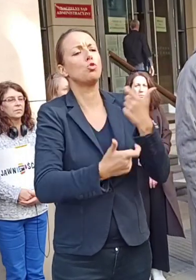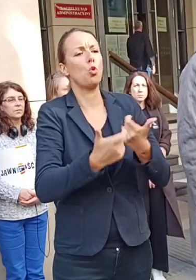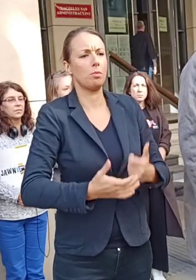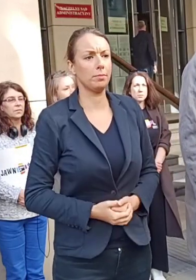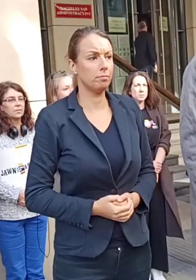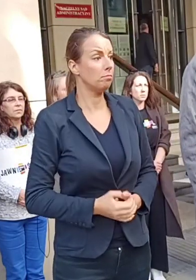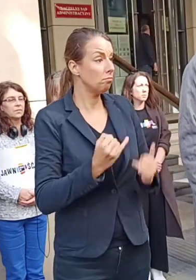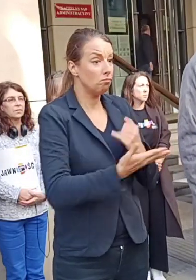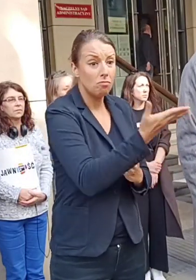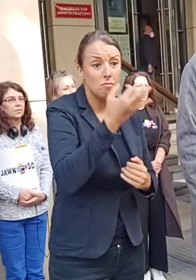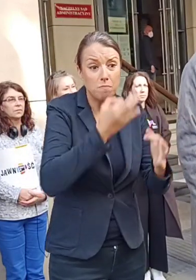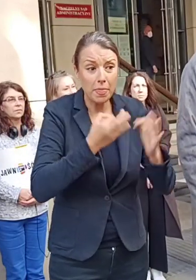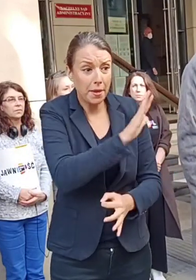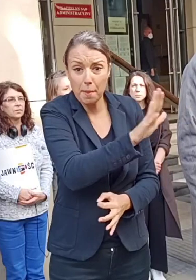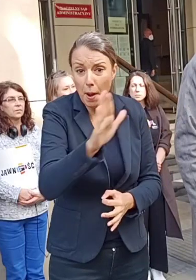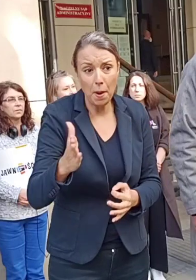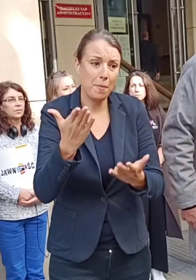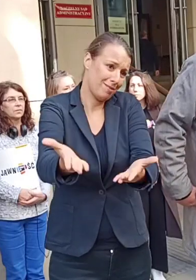Jeżeli są pytania, to nie powiem.